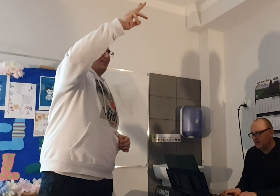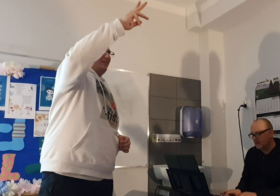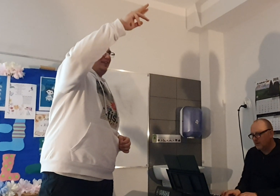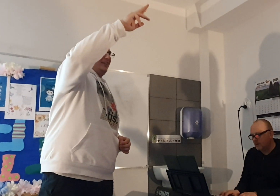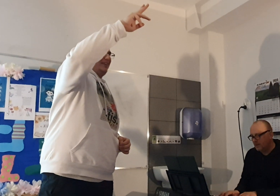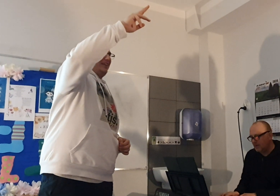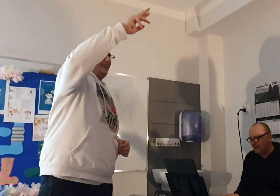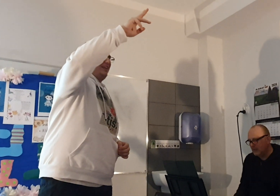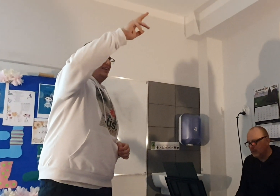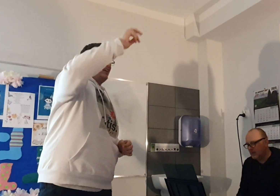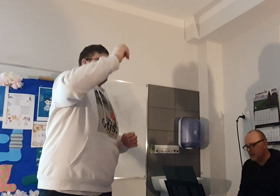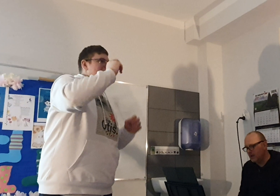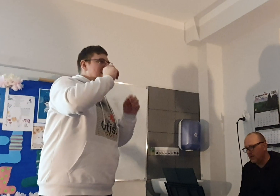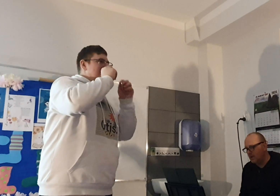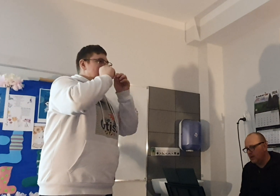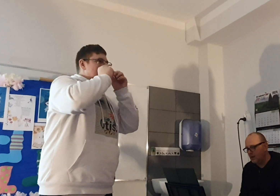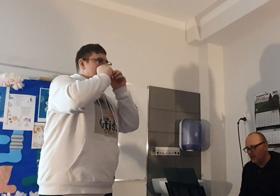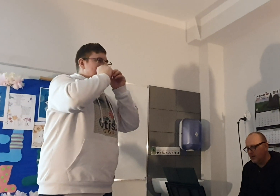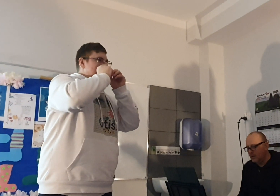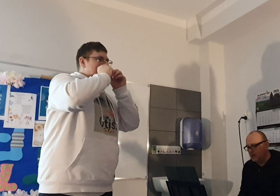nożycami, a kocica